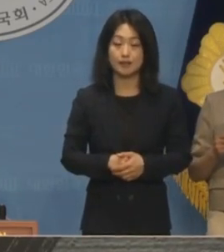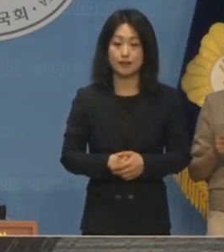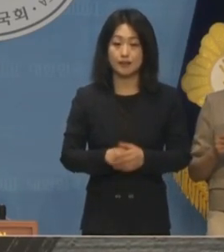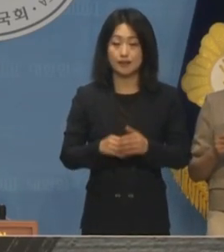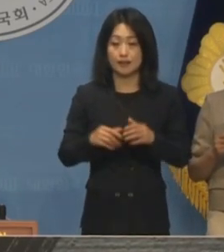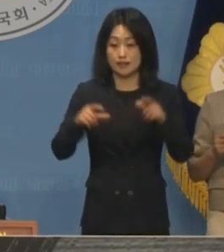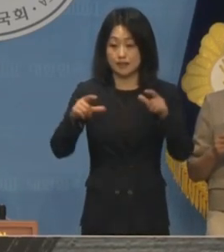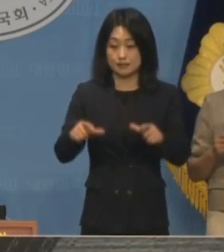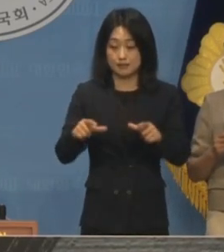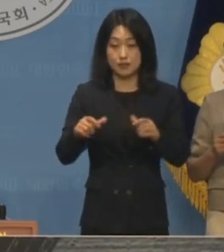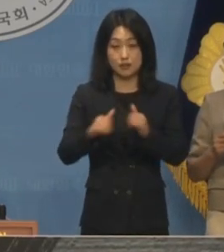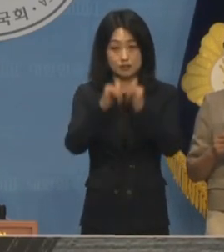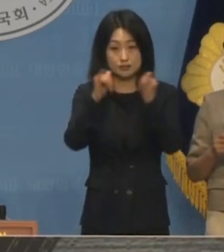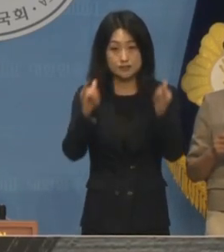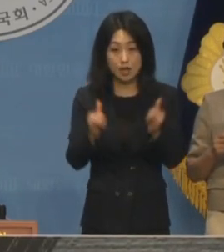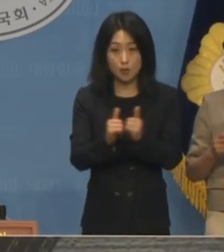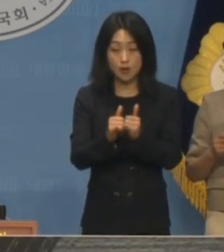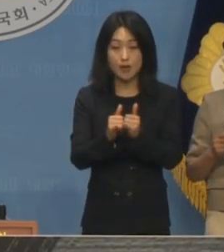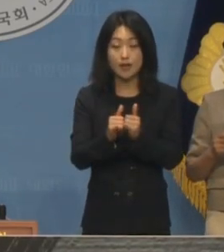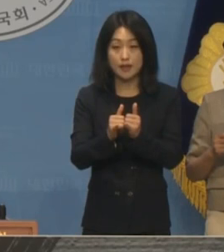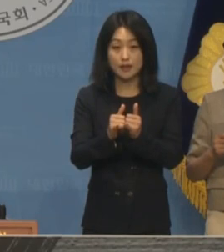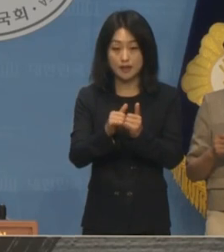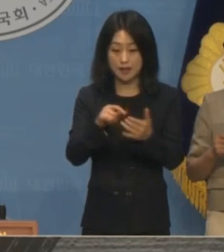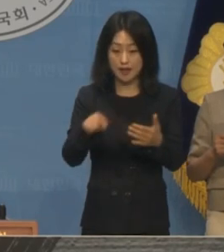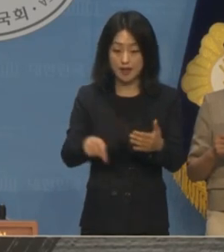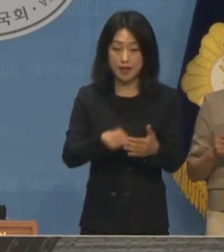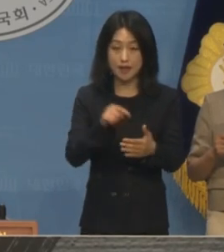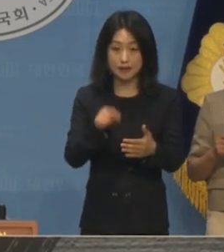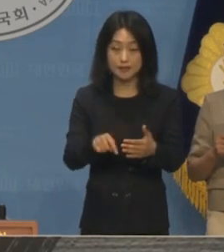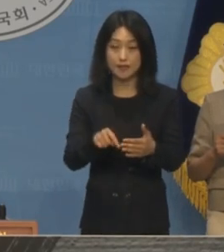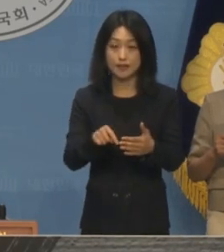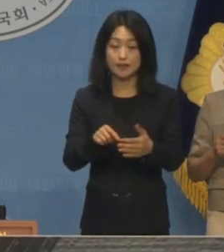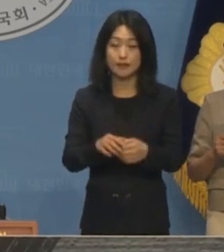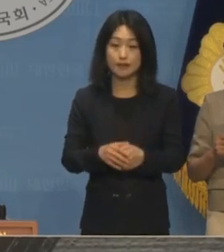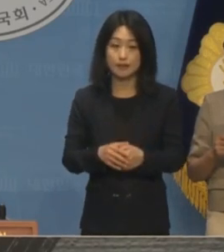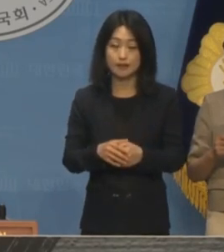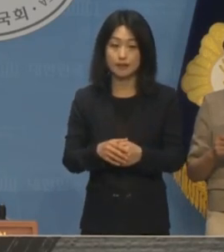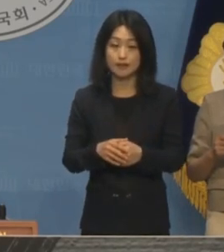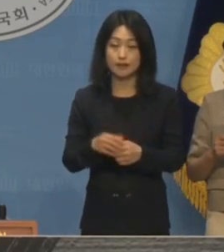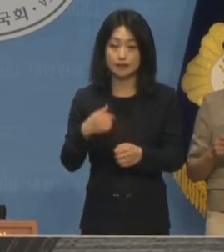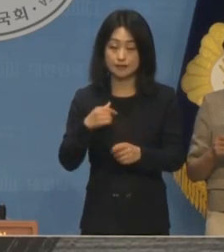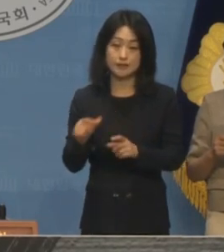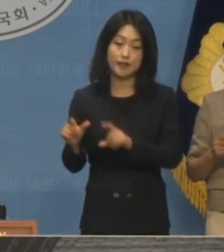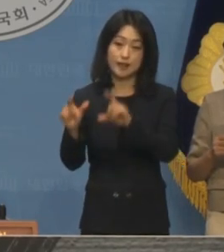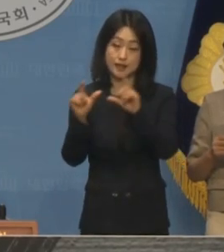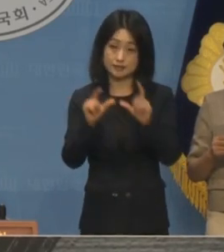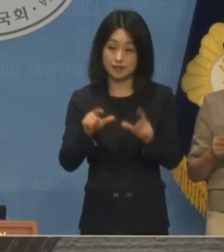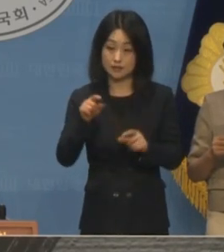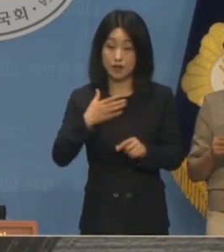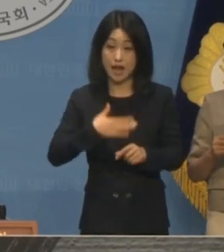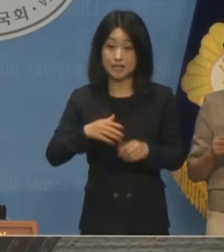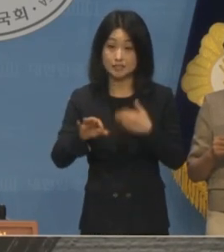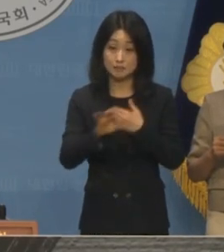지역사회의 자립생활 기반이 형성되어 있었다며 결코 시설에는 들어가지 않았을 것입니다.